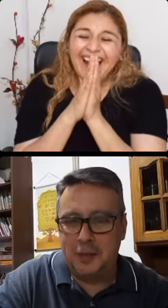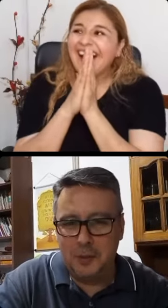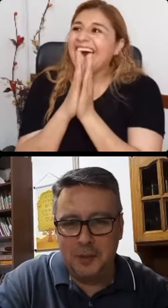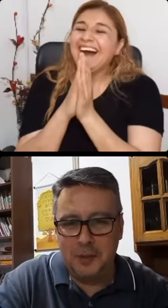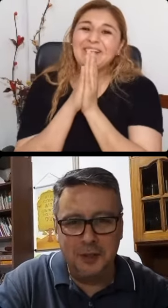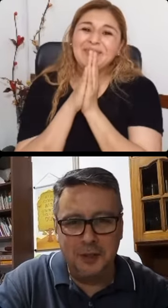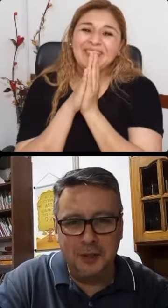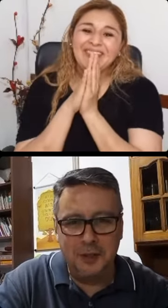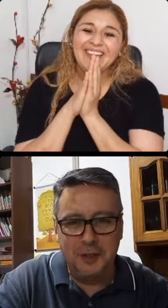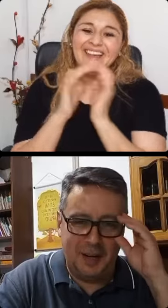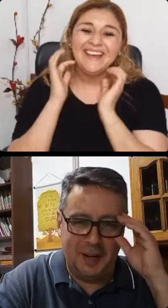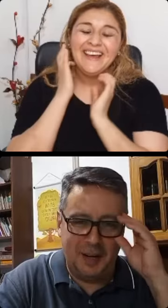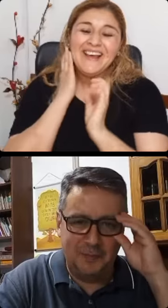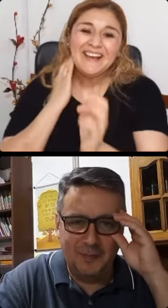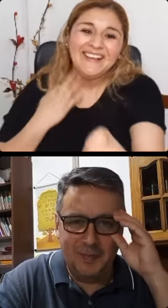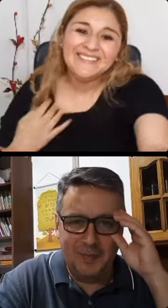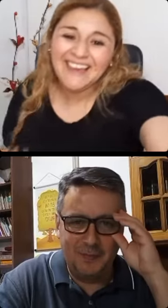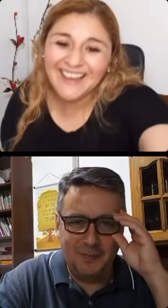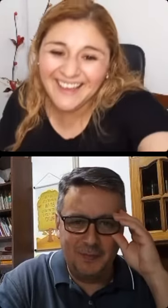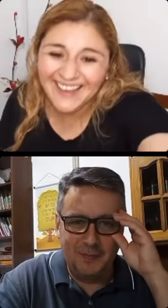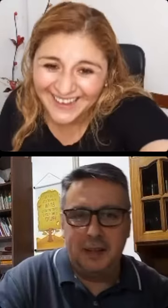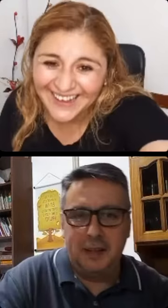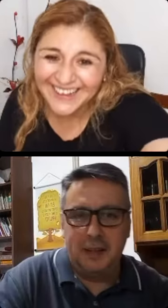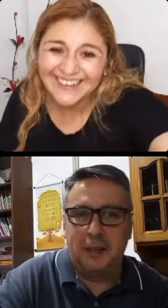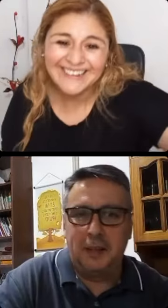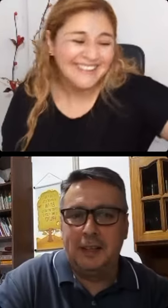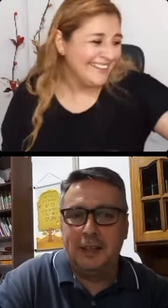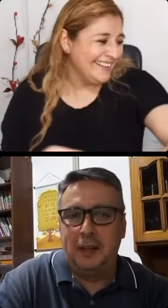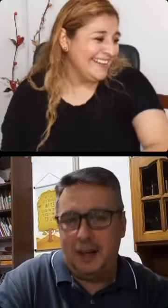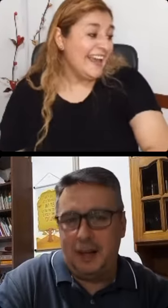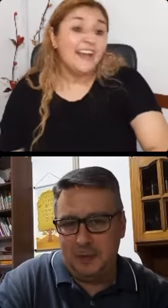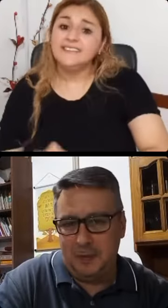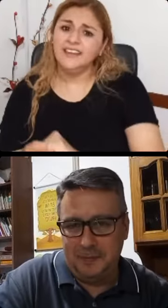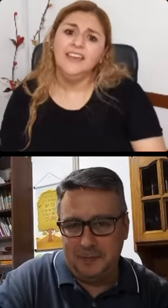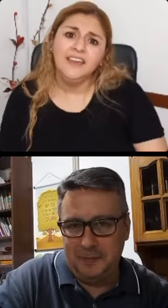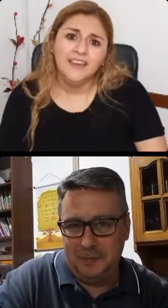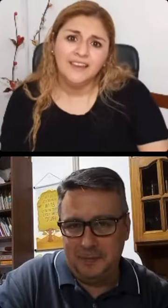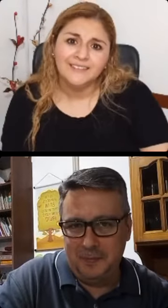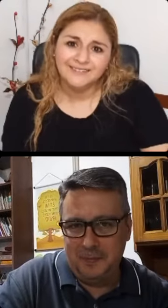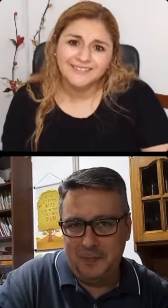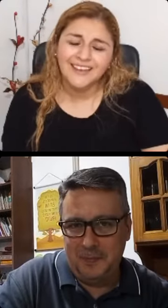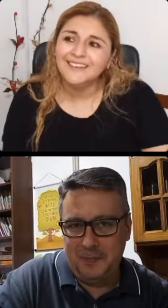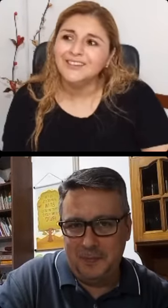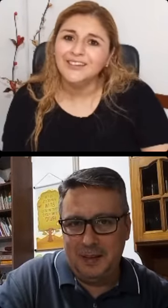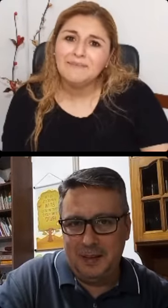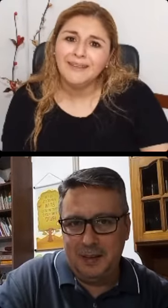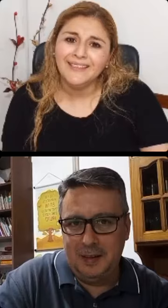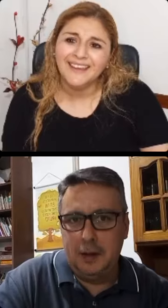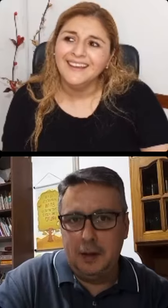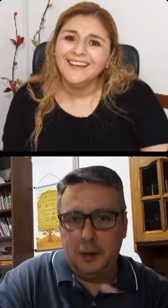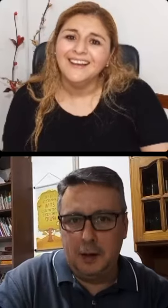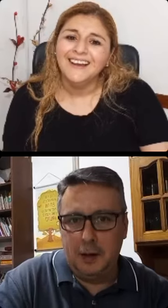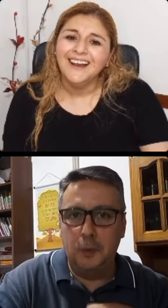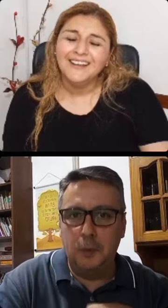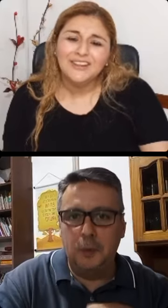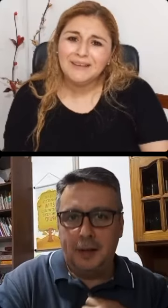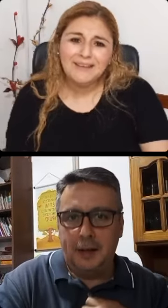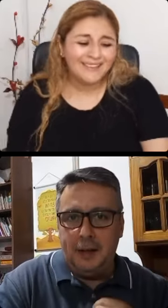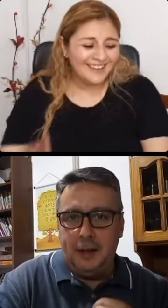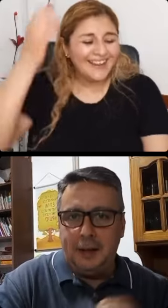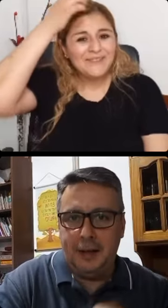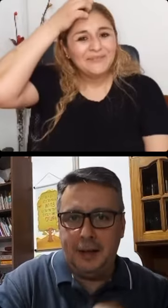y a veces tiene que ver con el estado de ánimo sí sí totalmente como